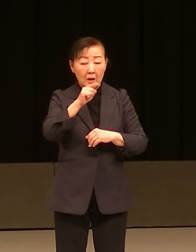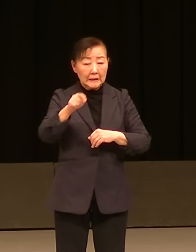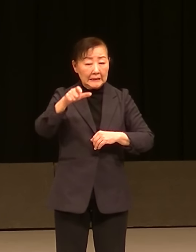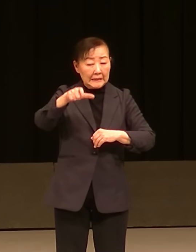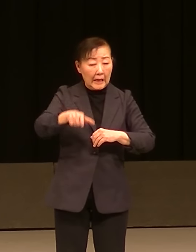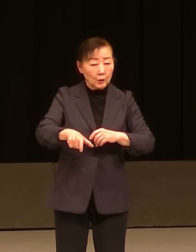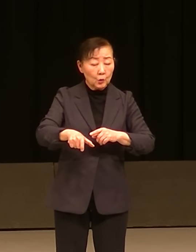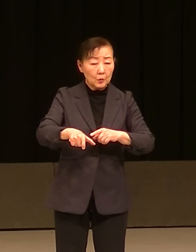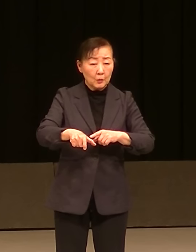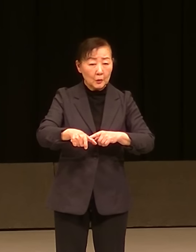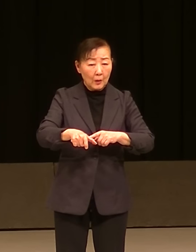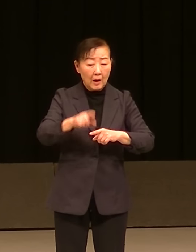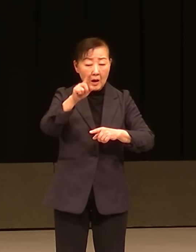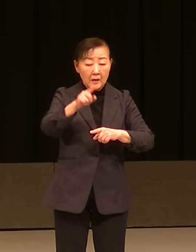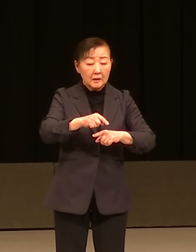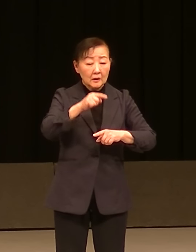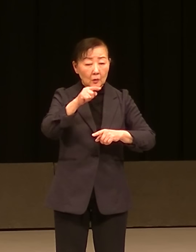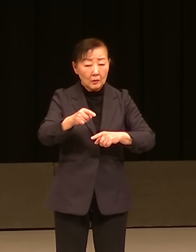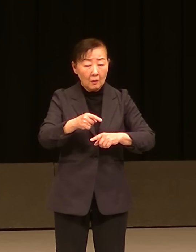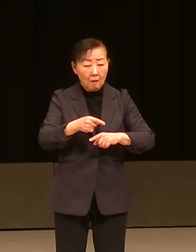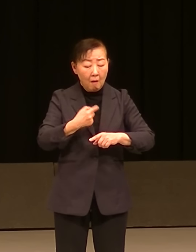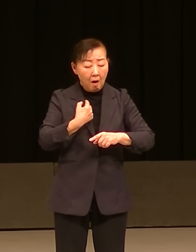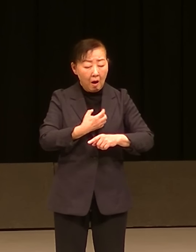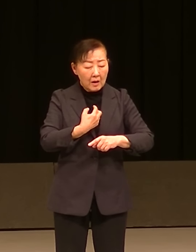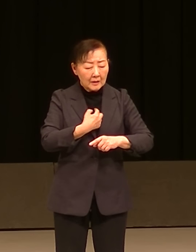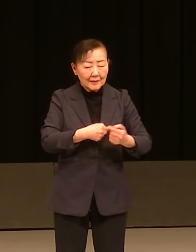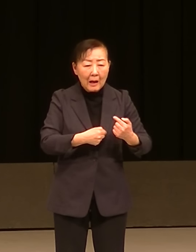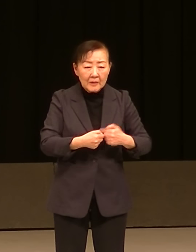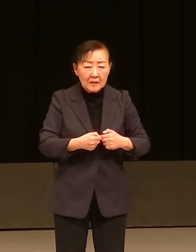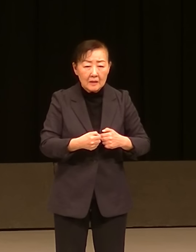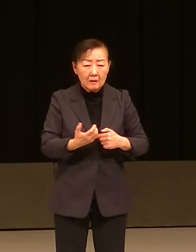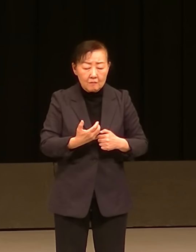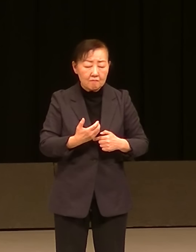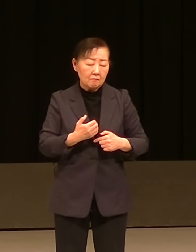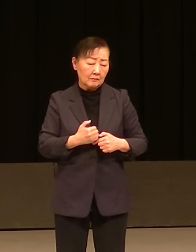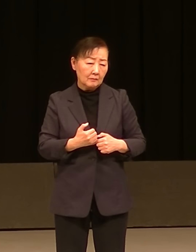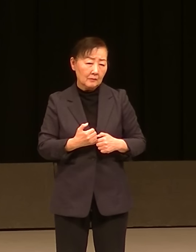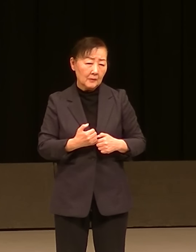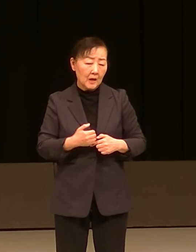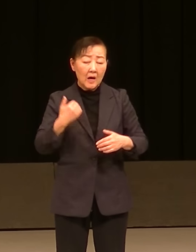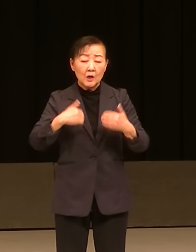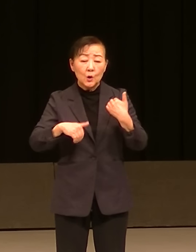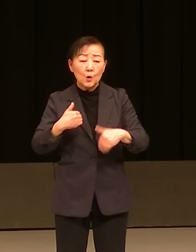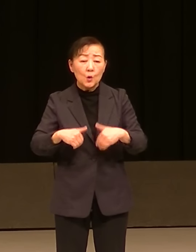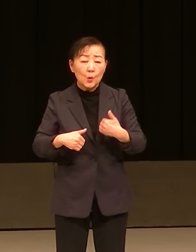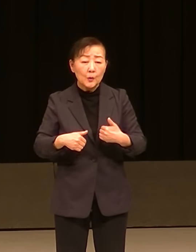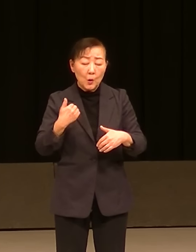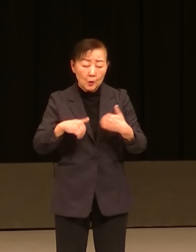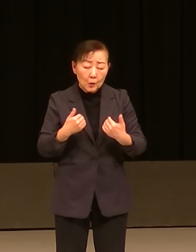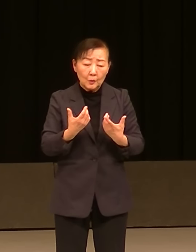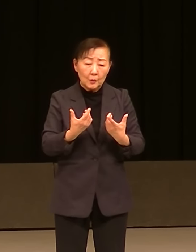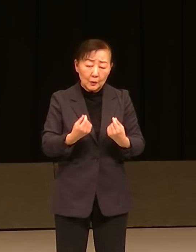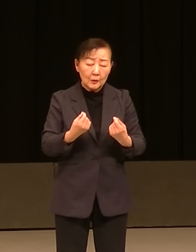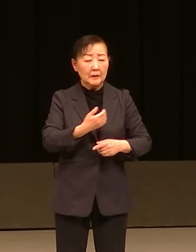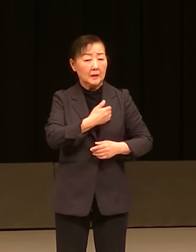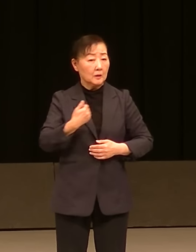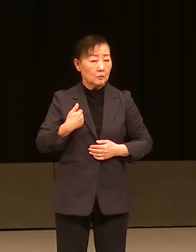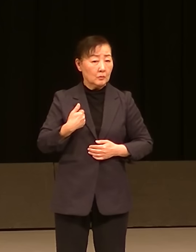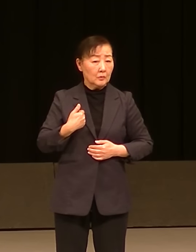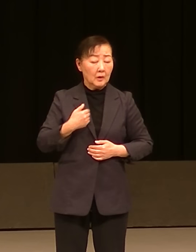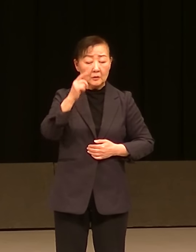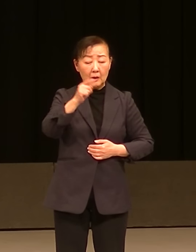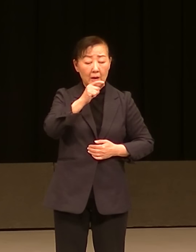というものは、人の痛みを痛み、人の喜びを喜べる。それが人間